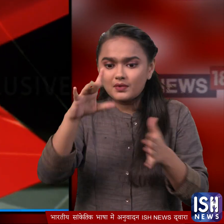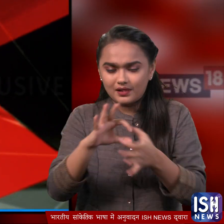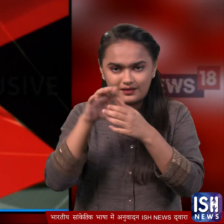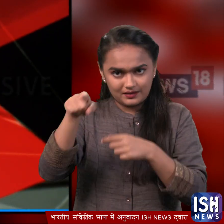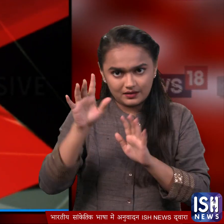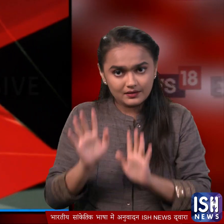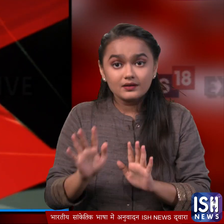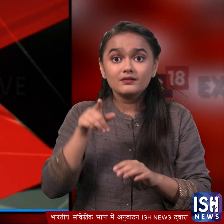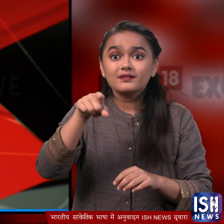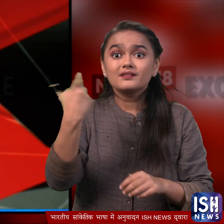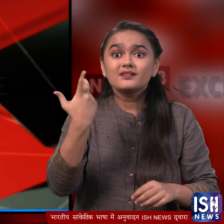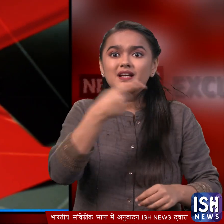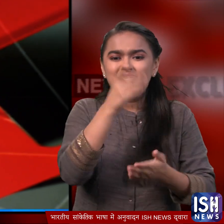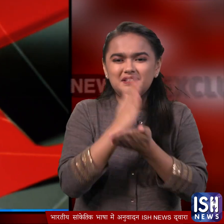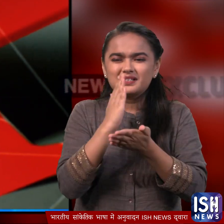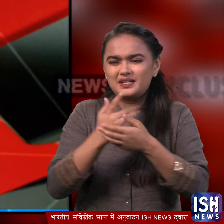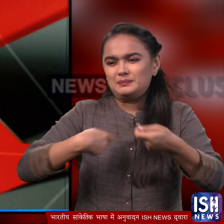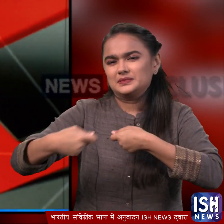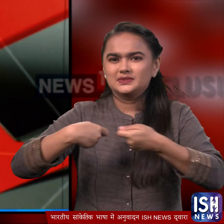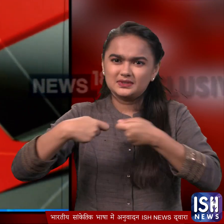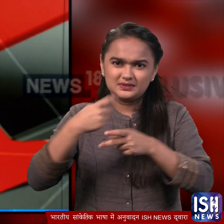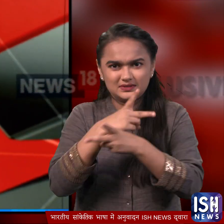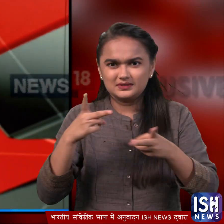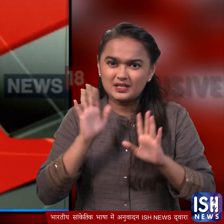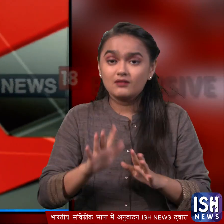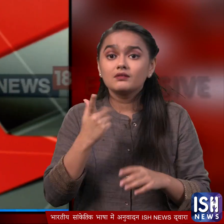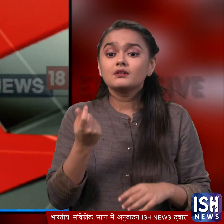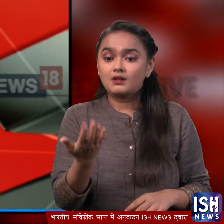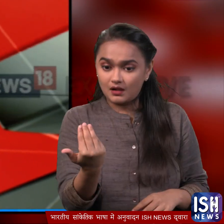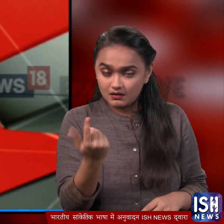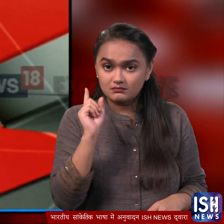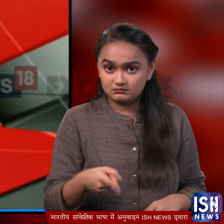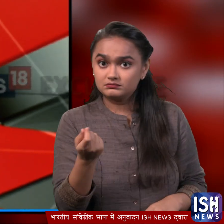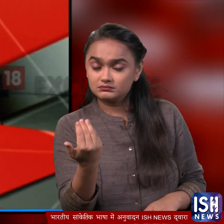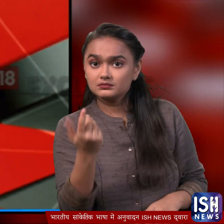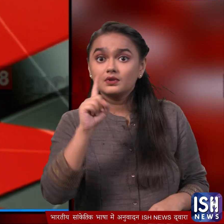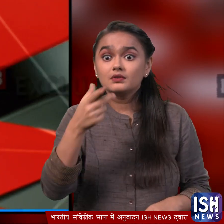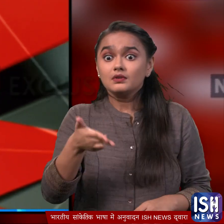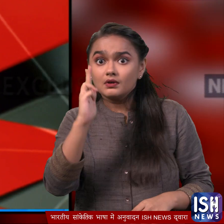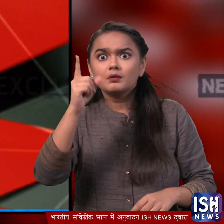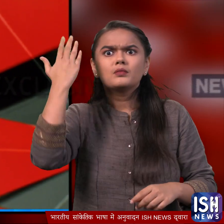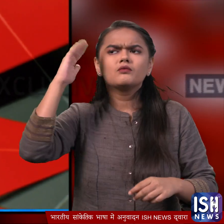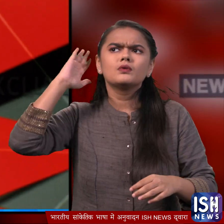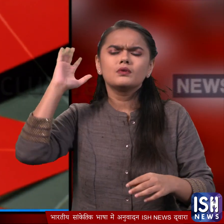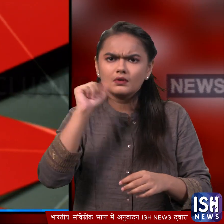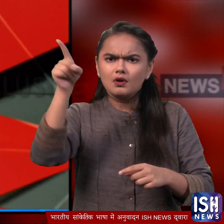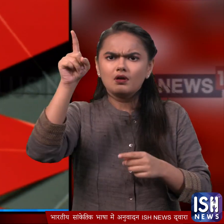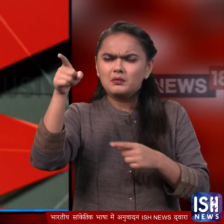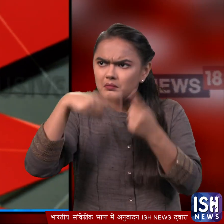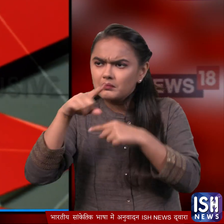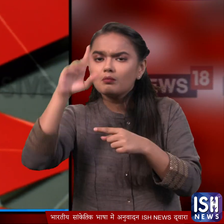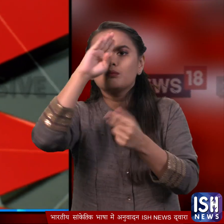से लगा हुआ है, जहां एक मीट कारोबारी ने अवैध वसूली के लिए धमकी देने और फिर गोली चलाने की शिकायत पुलिस थाने